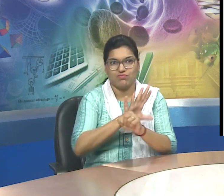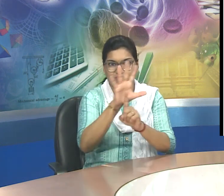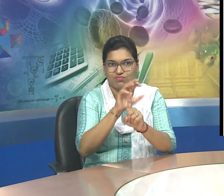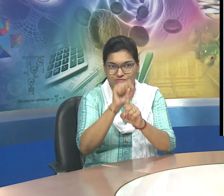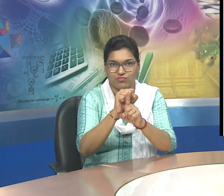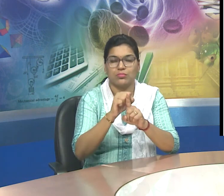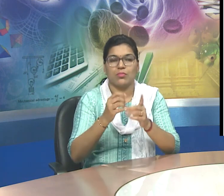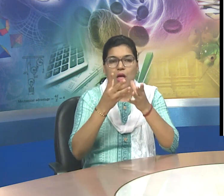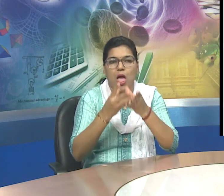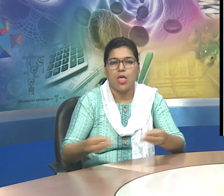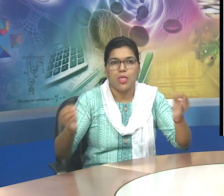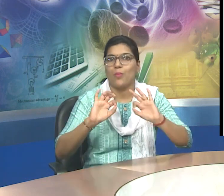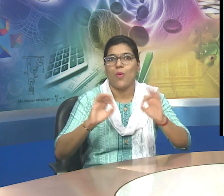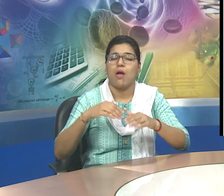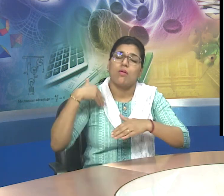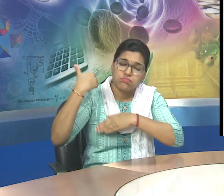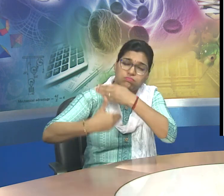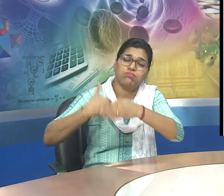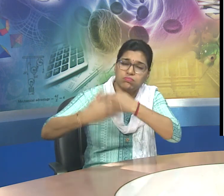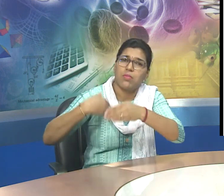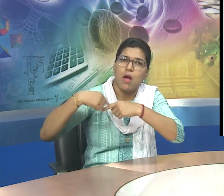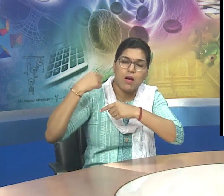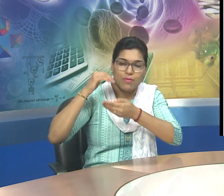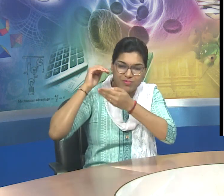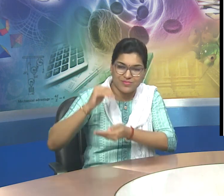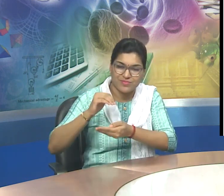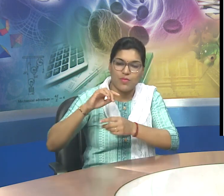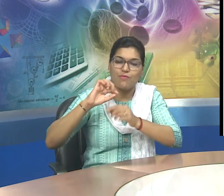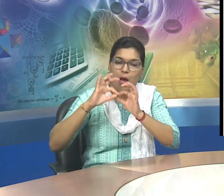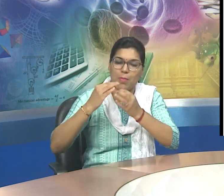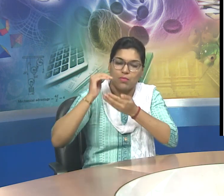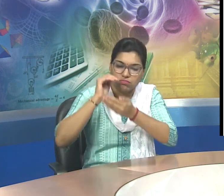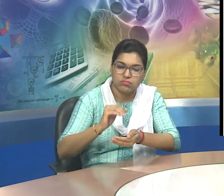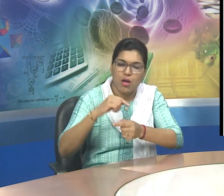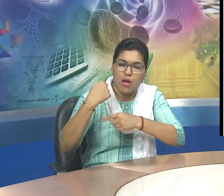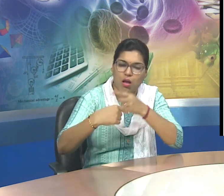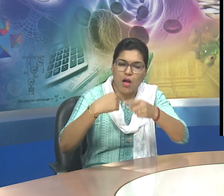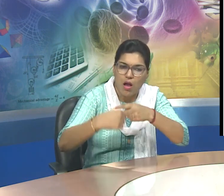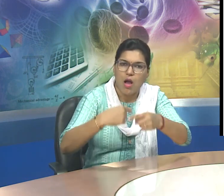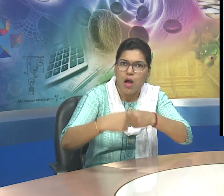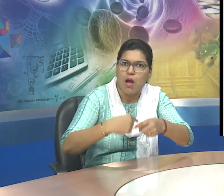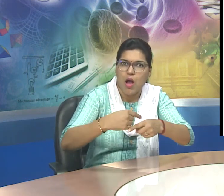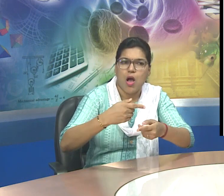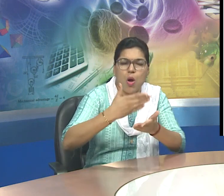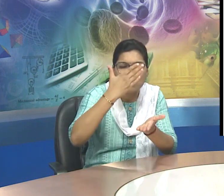जैसे कुछ लोग हैं, उनकी संस्कृति जो है, संस्कृति ख़त्म नहीं होती, वो लगातार चलती रहती है, एक वंश से दूसरे वंश, दूसरे से तीसरे